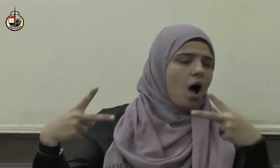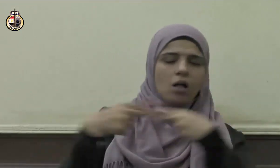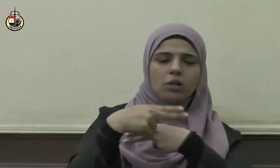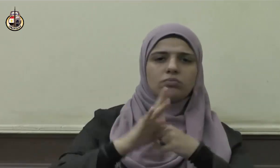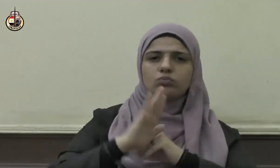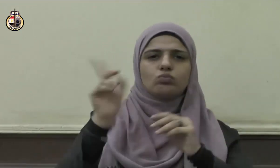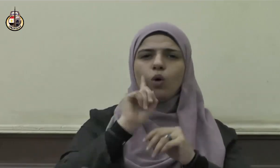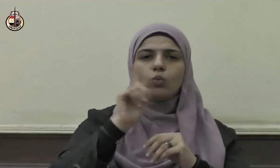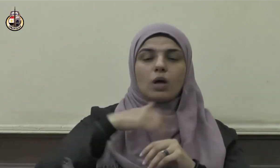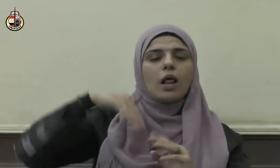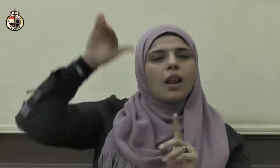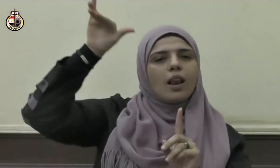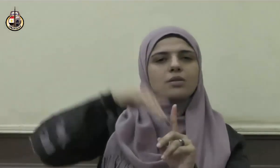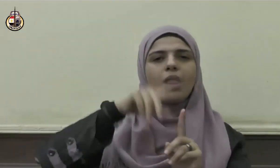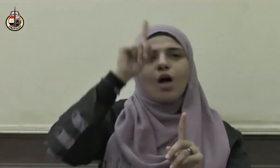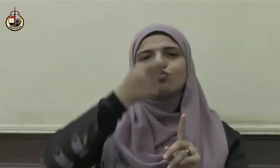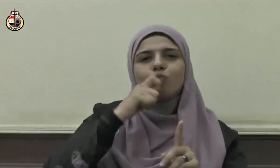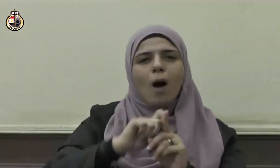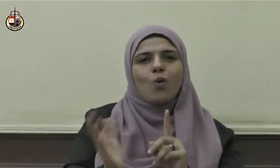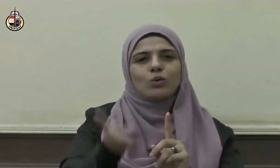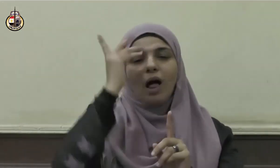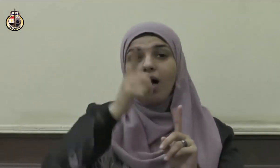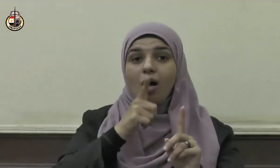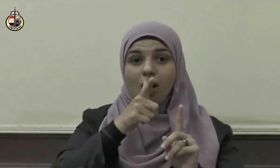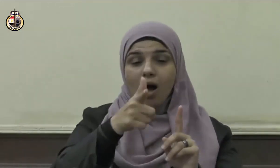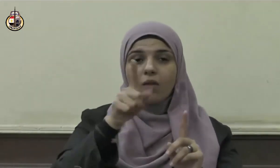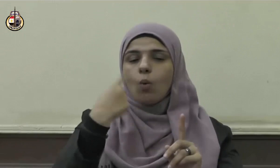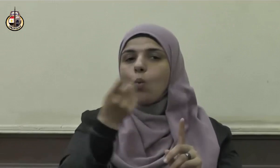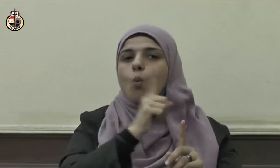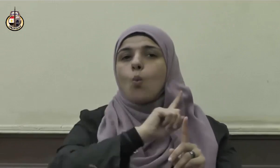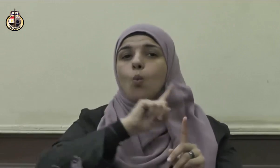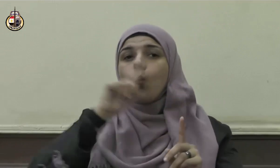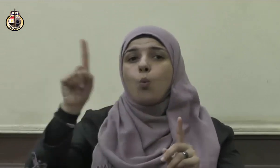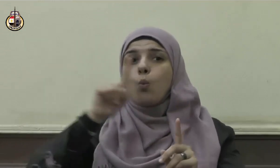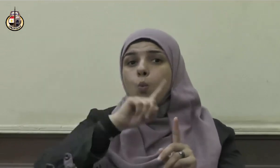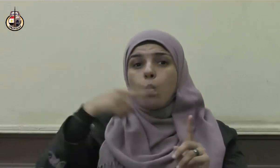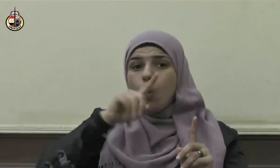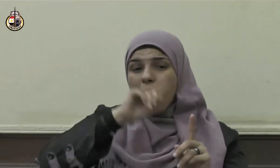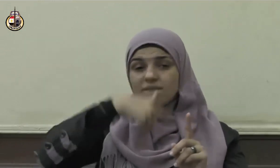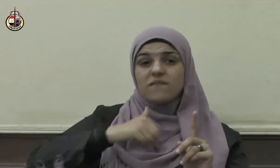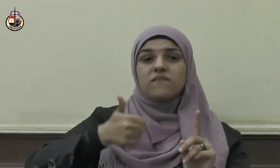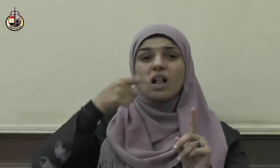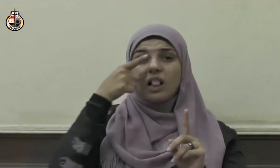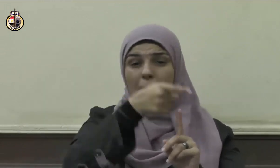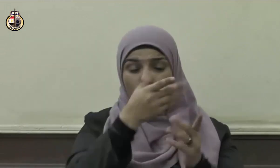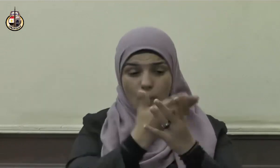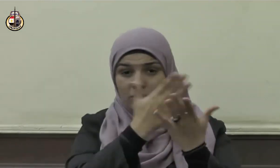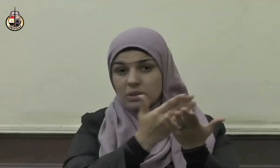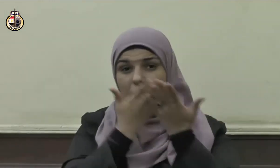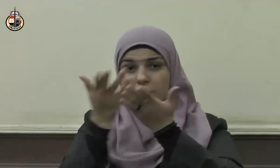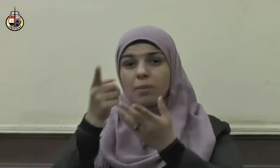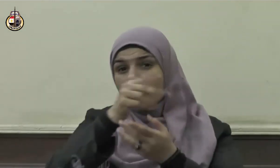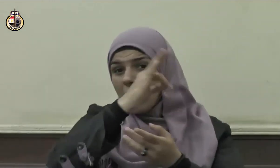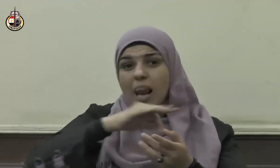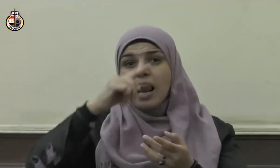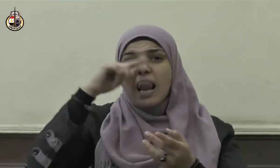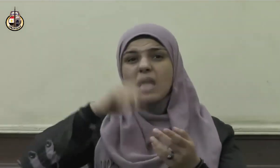فأنزل الله تعالى قوله: ولا يأتل أولو الفضل منكم والسعة أن يؤتوا أولي